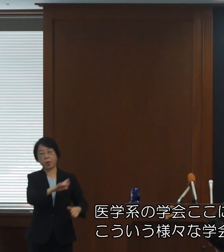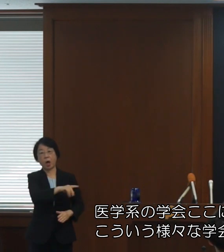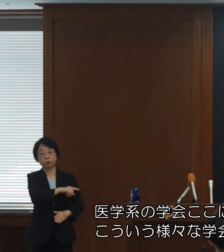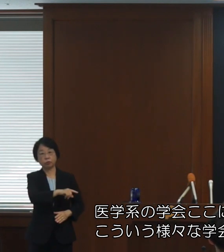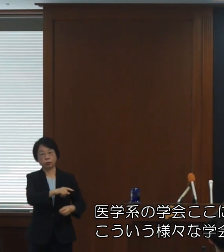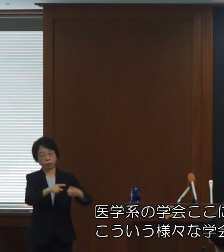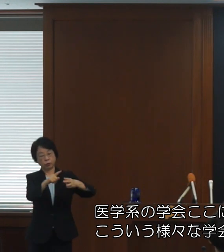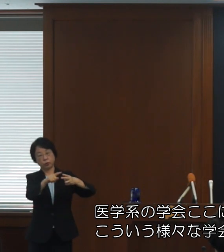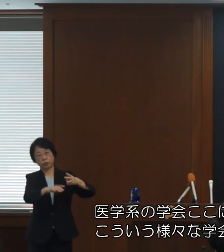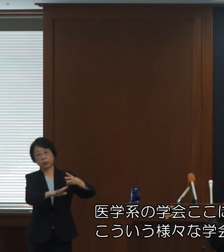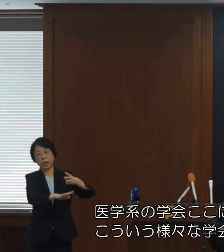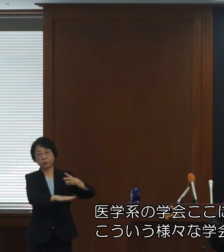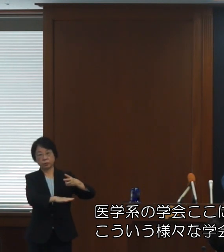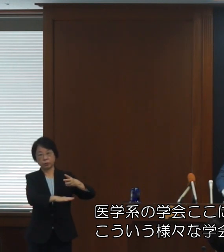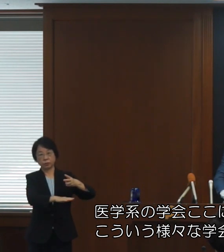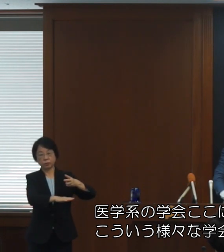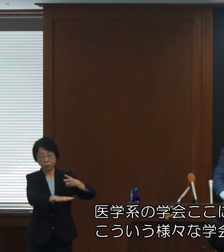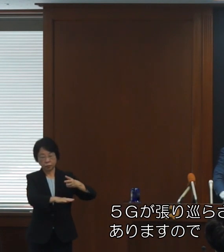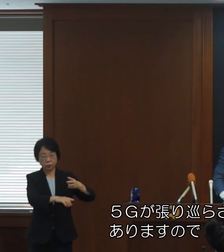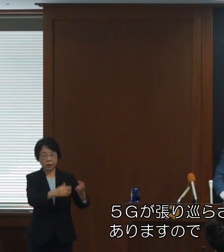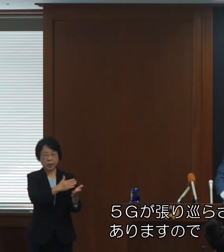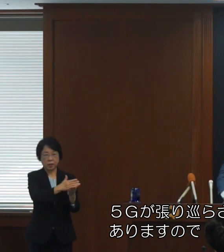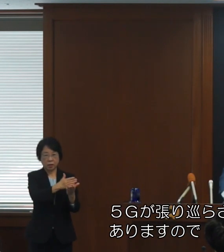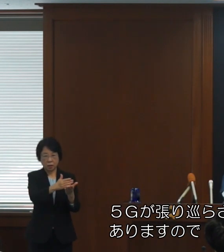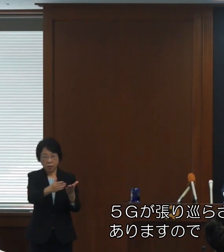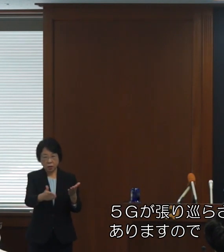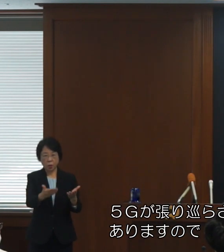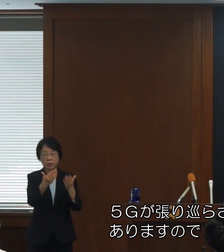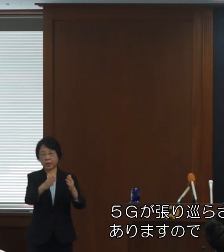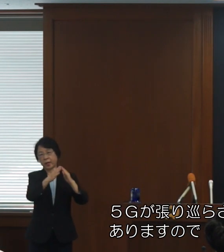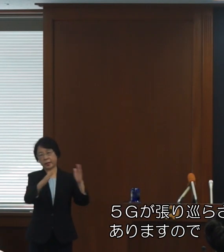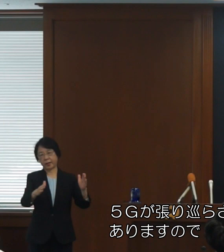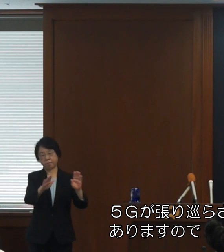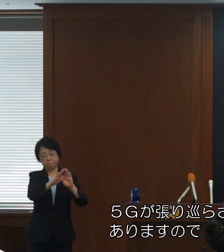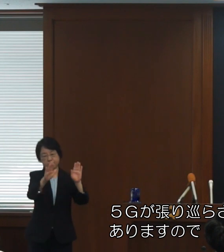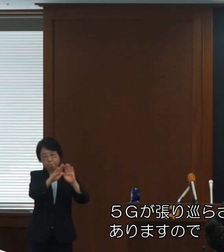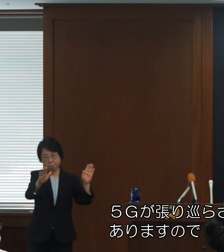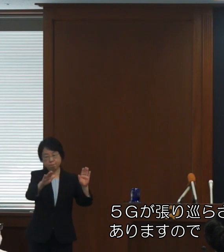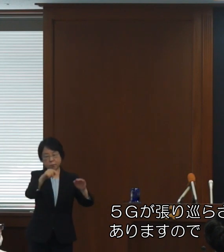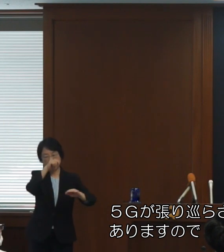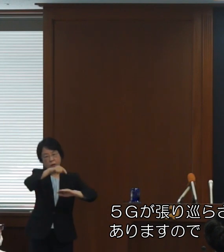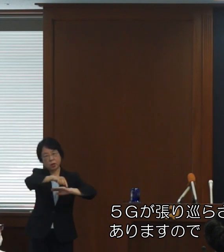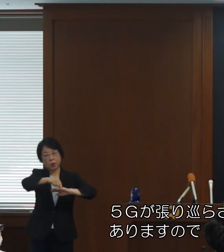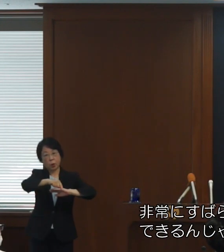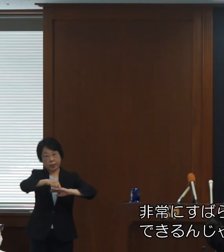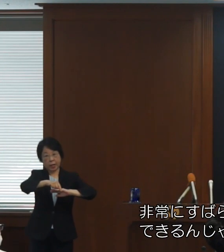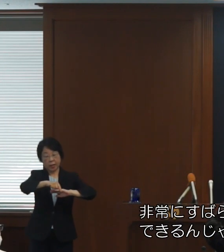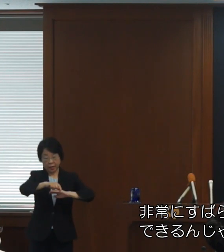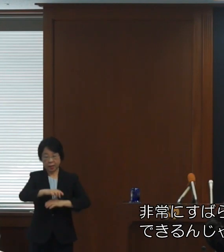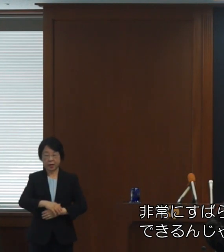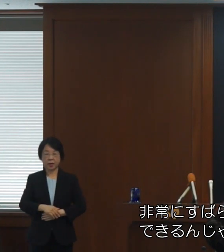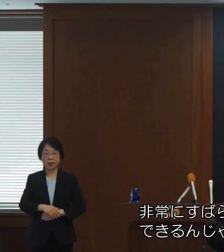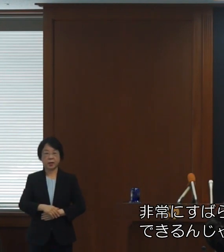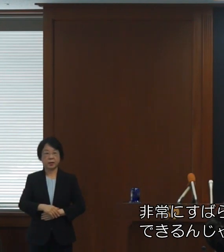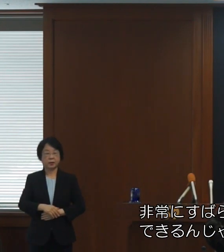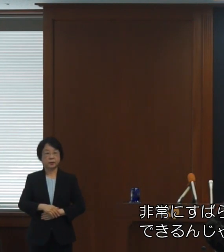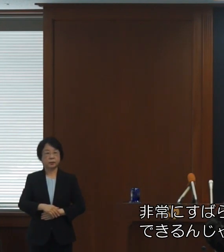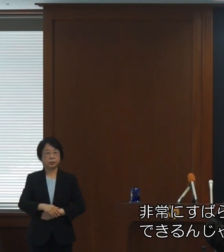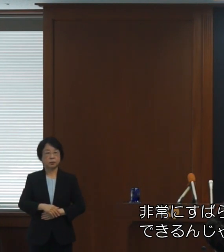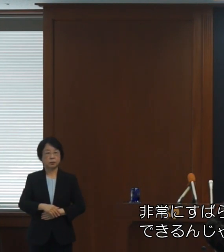ますけどこういう様々な学会も5Gが張り巡らされた佐田アリーナですので非常